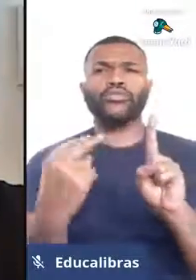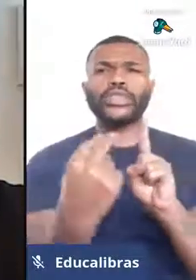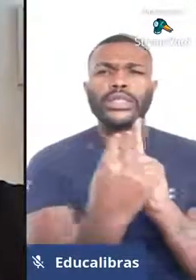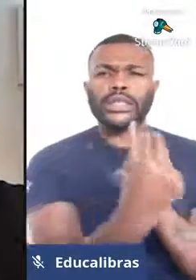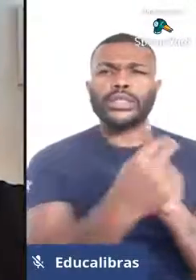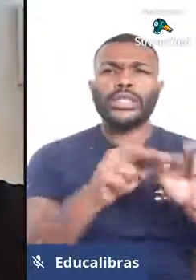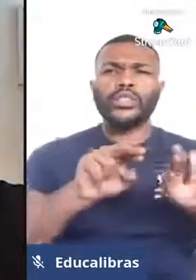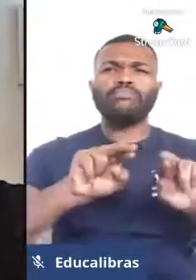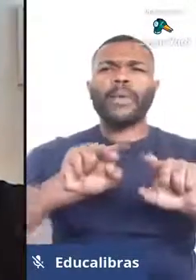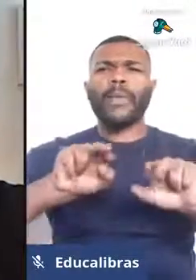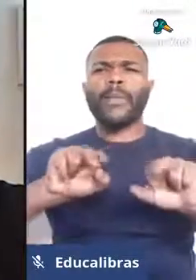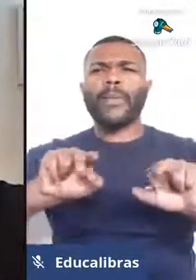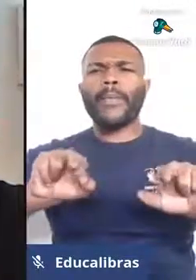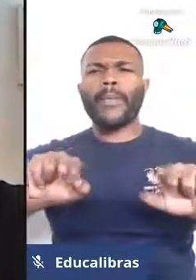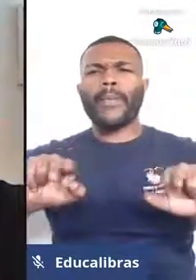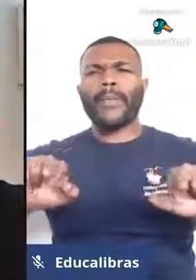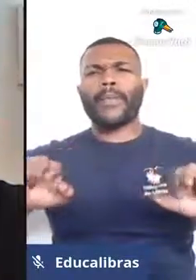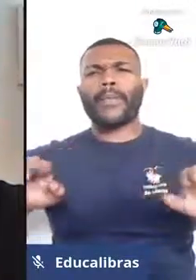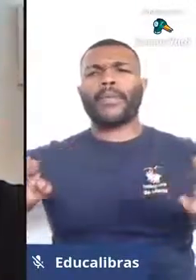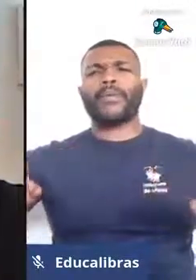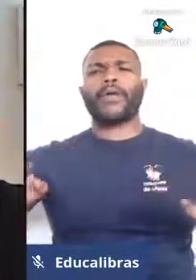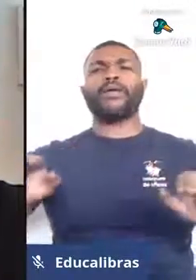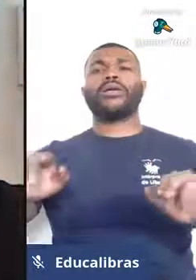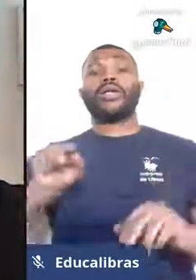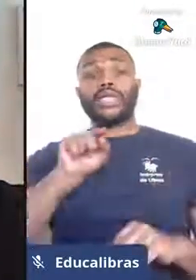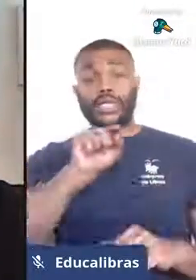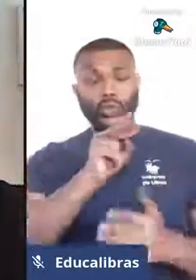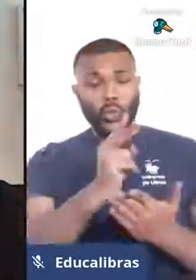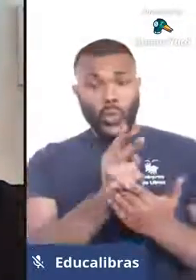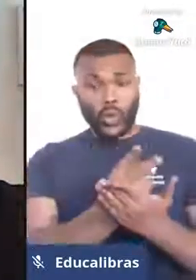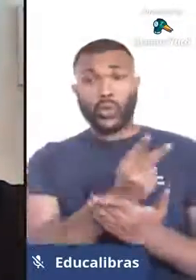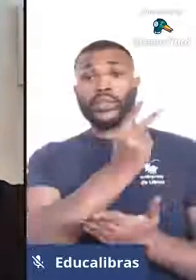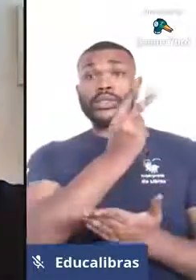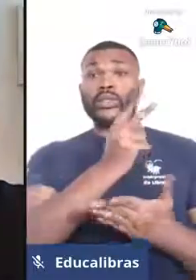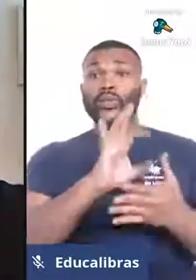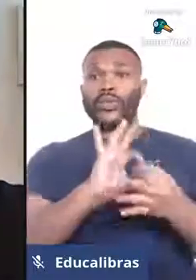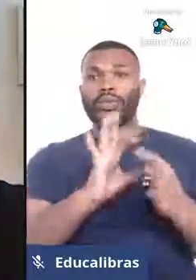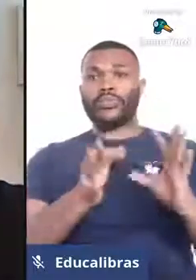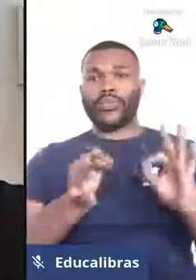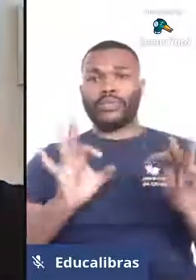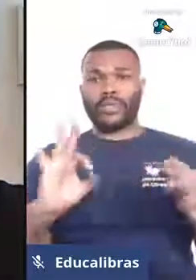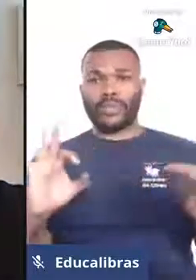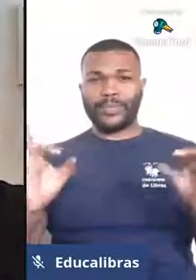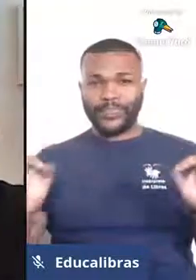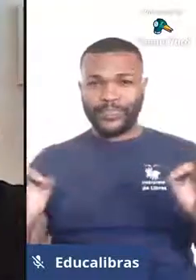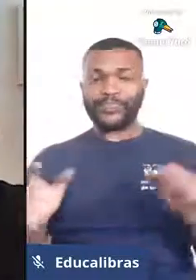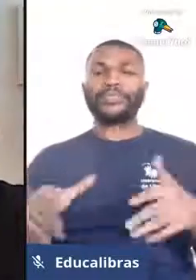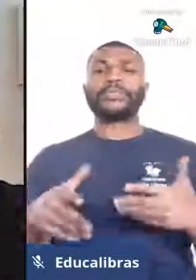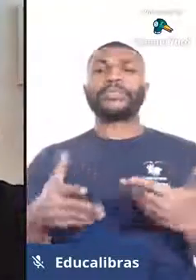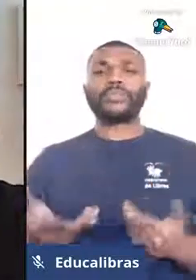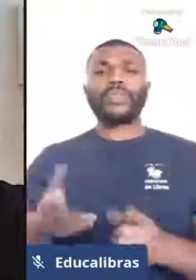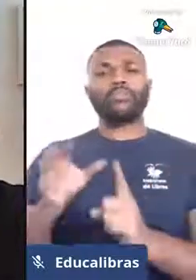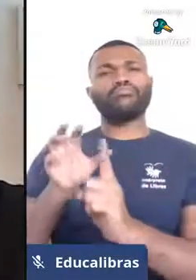diferentes a partir do acontecimento disso, né? Uma influência